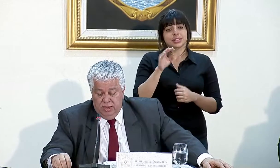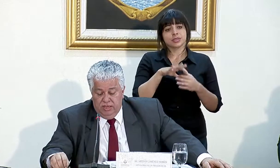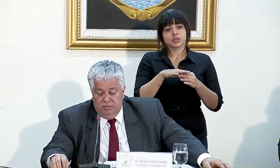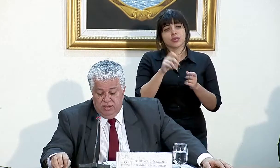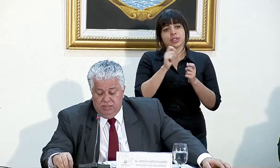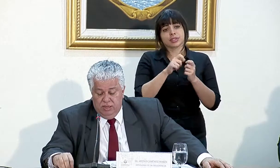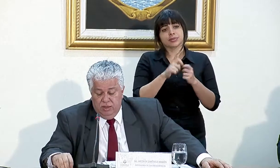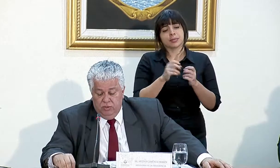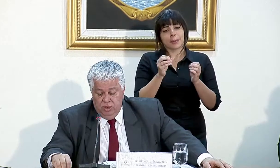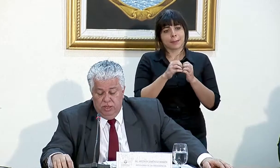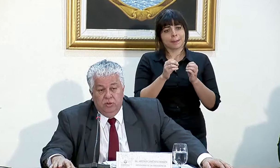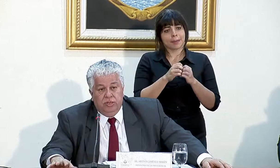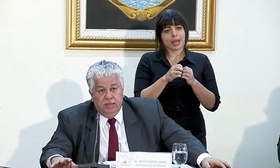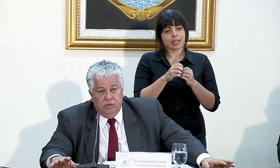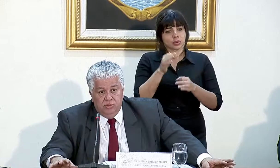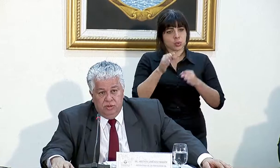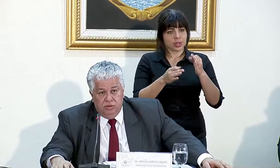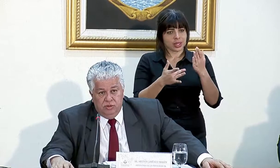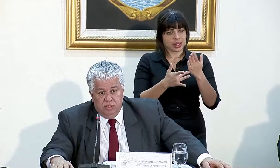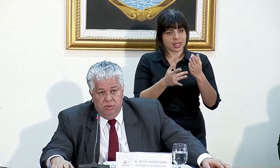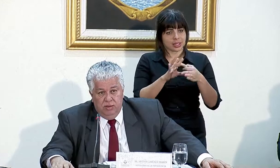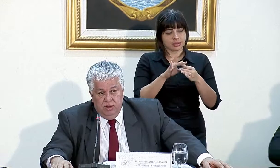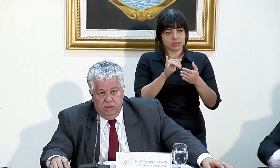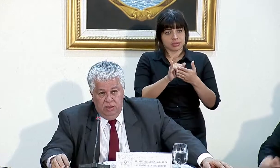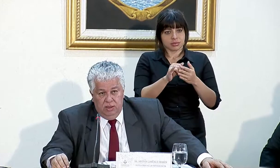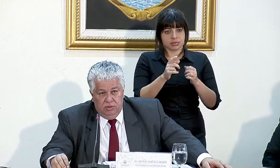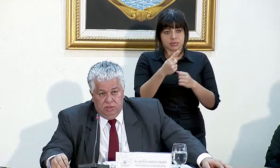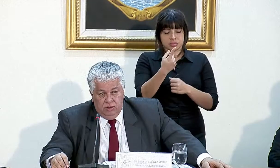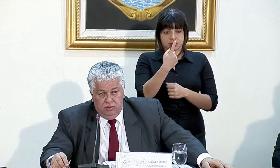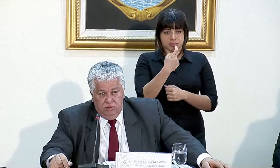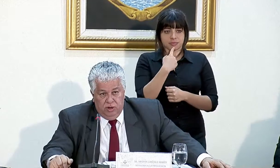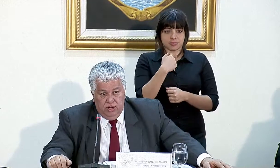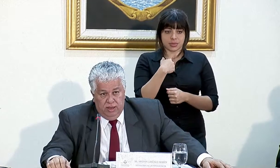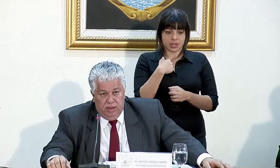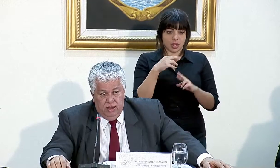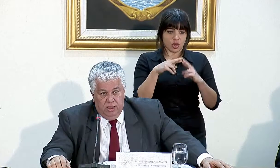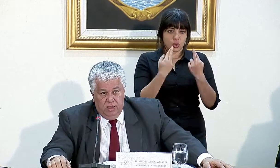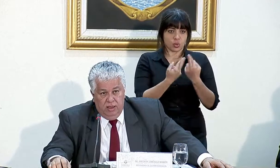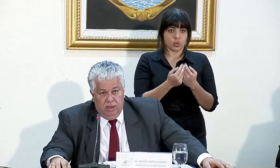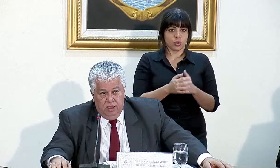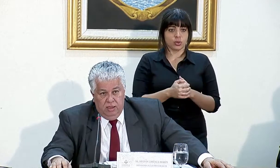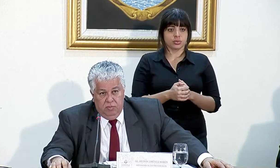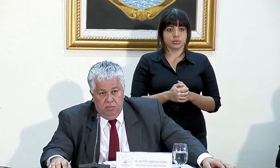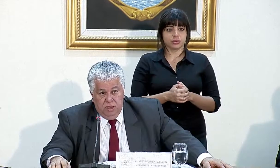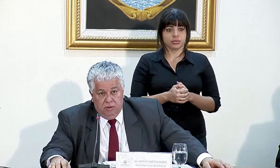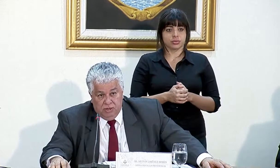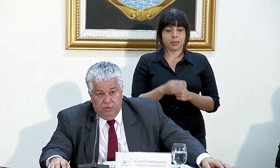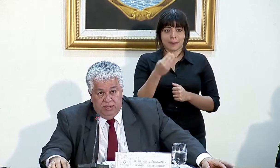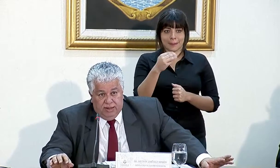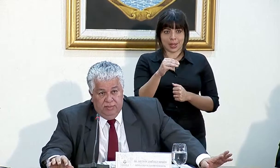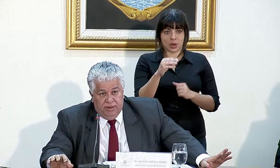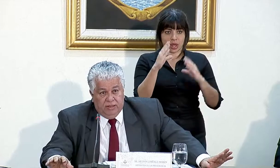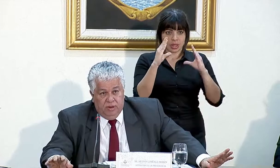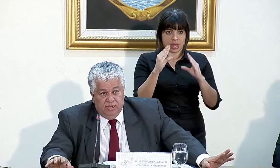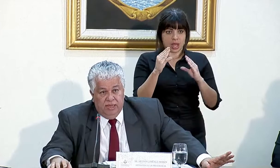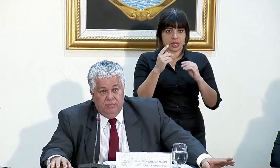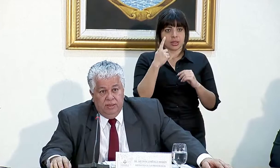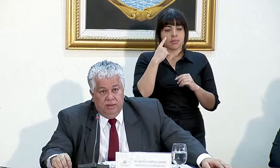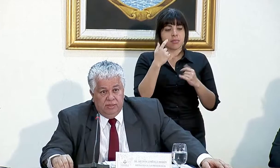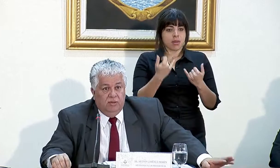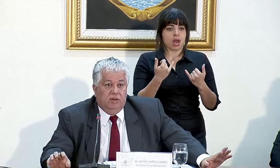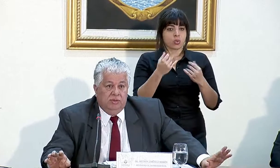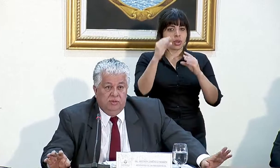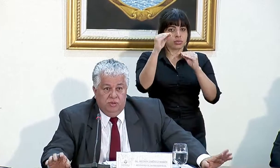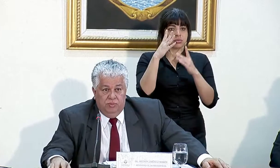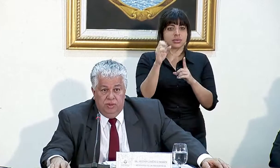los detalles más jurídico-técnicos, sobre esto que usted me habla, yo tengo reunión el día miércoles por la tarde para actualizarme